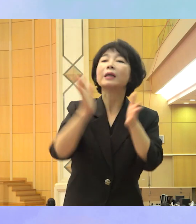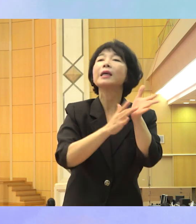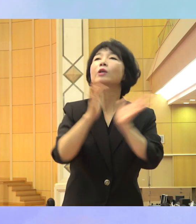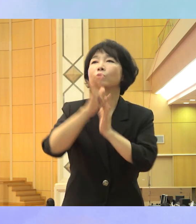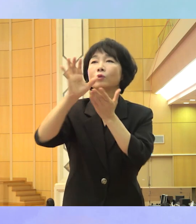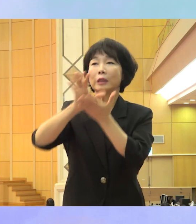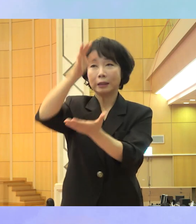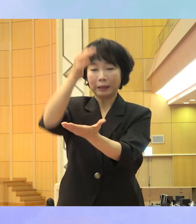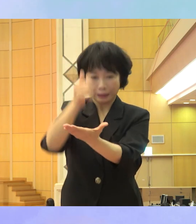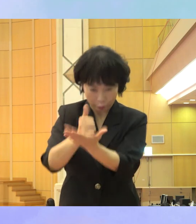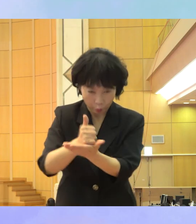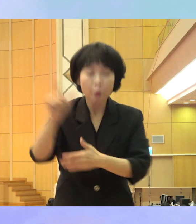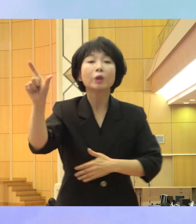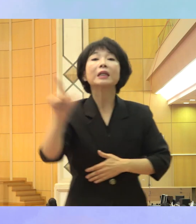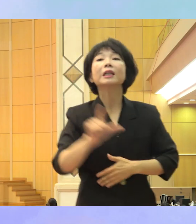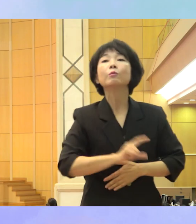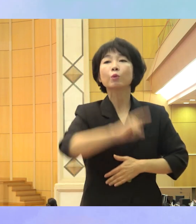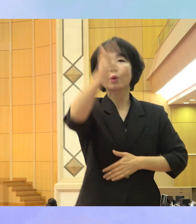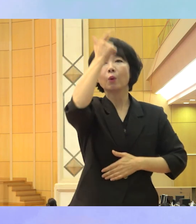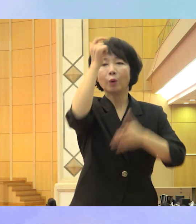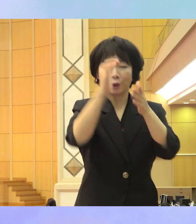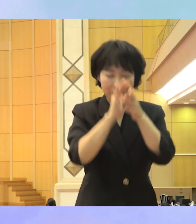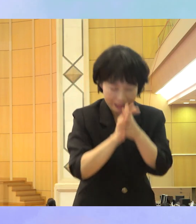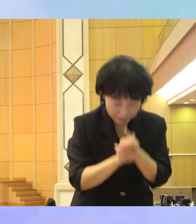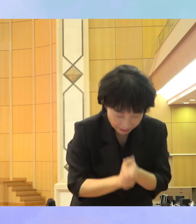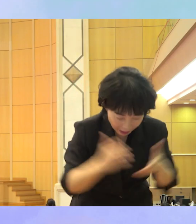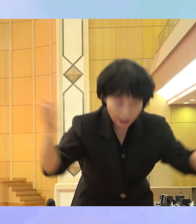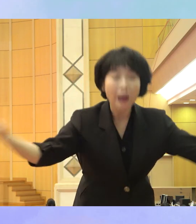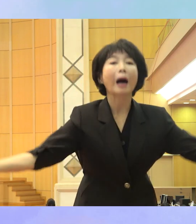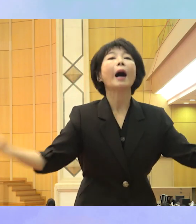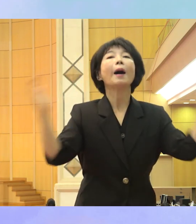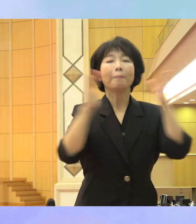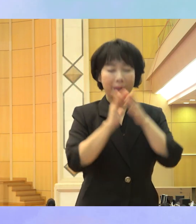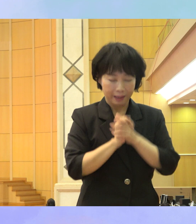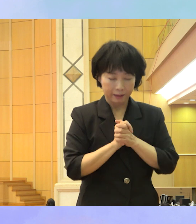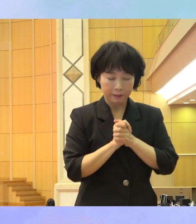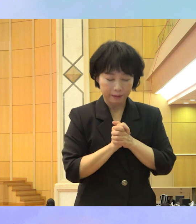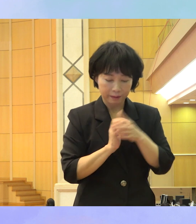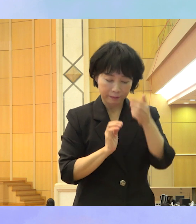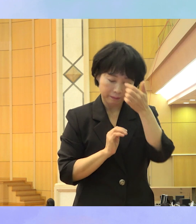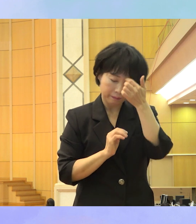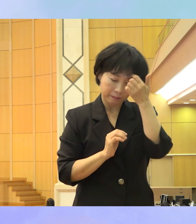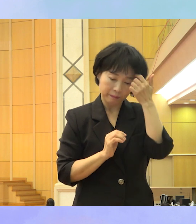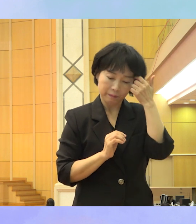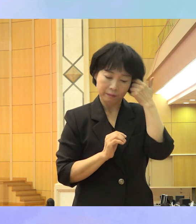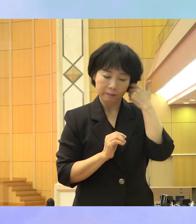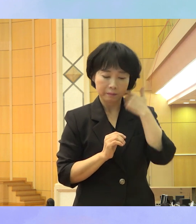예수 그리스도 이름으로 기도드리옵나이다. 아멘.